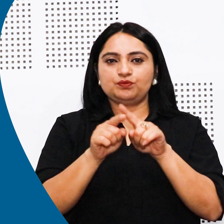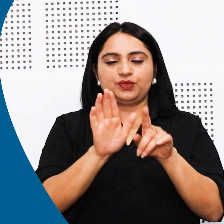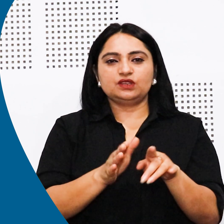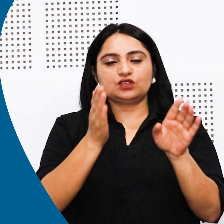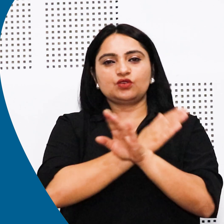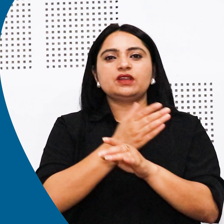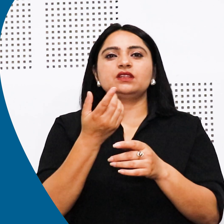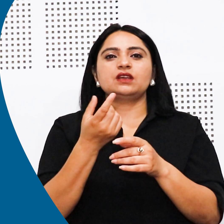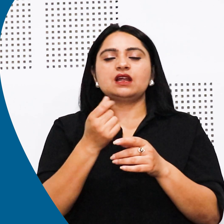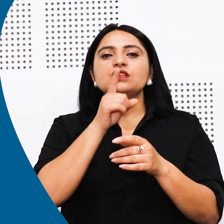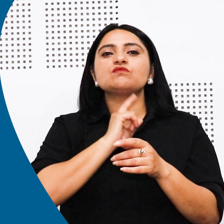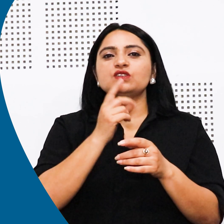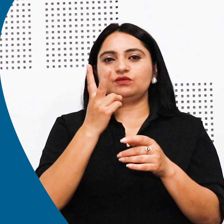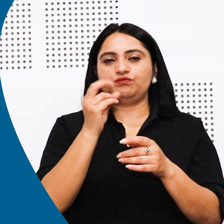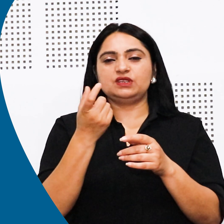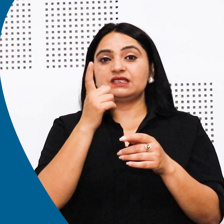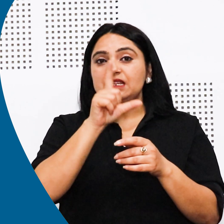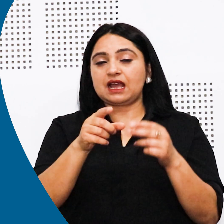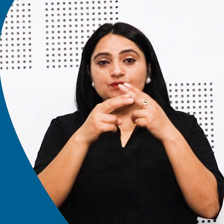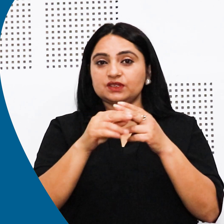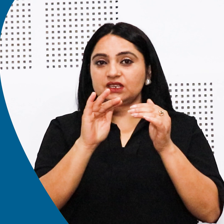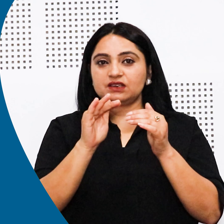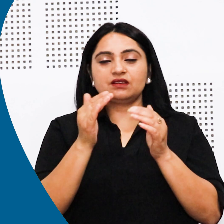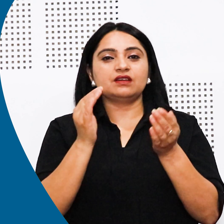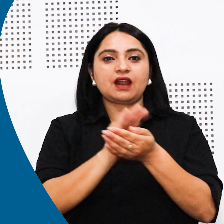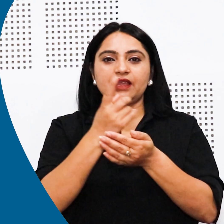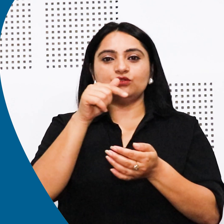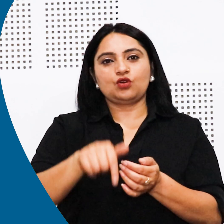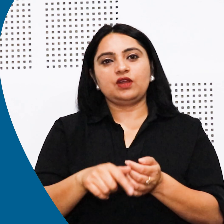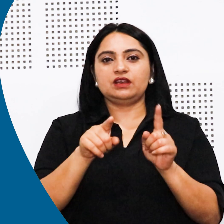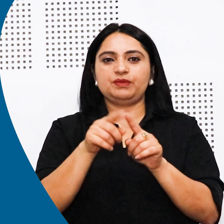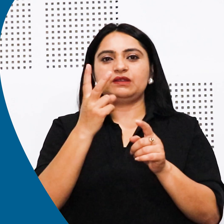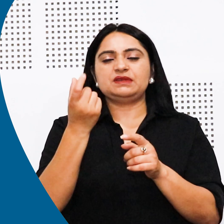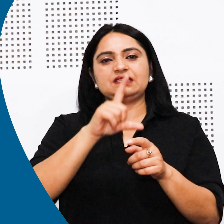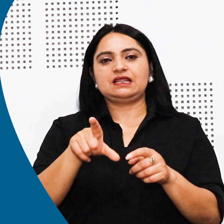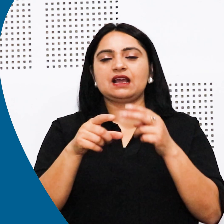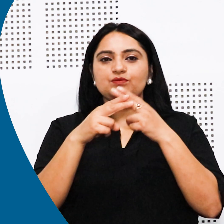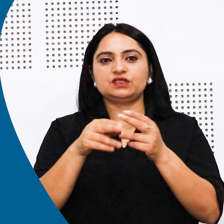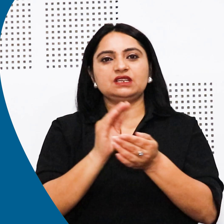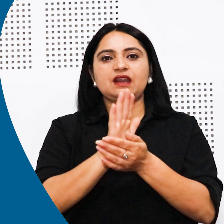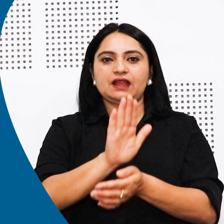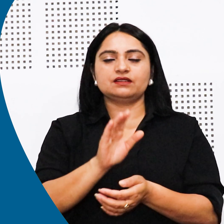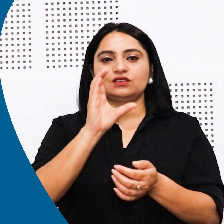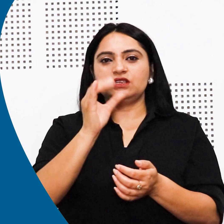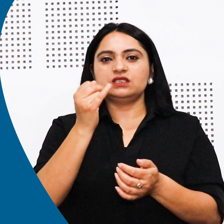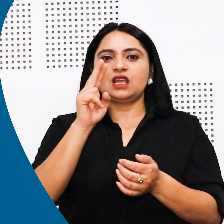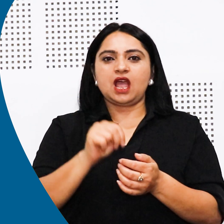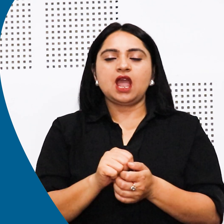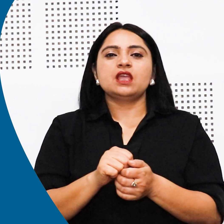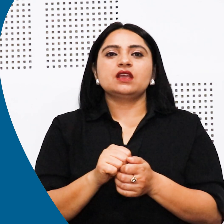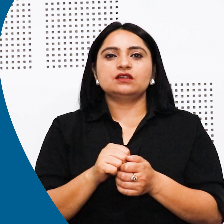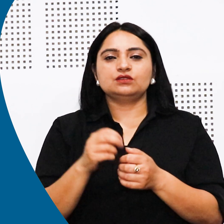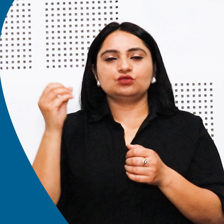विपद व्यवस्थापनमा 20 लाख छुट्याएको थियो। चालु आर्थिक वर्षमा 20 लाख रकम विनियोजन गरेको छ। विमला गिरी, सीआईएन, बुलबुले